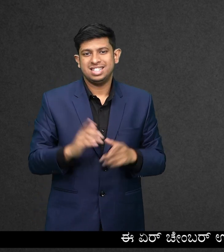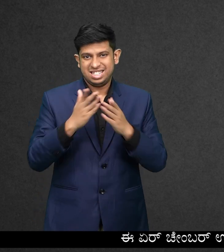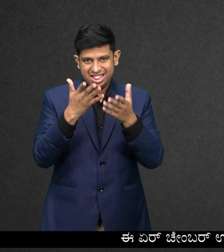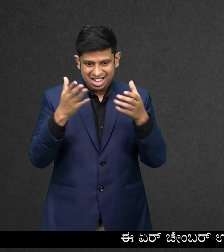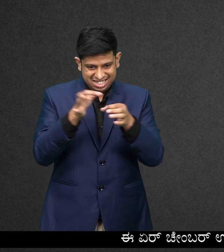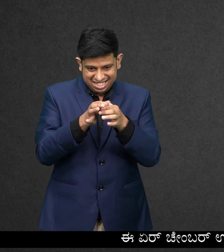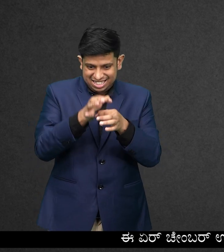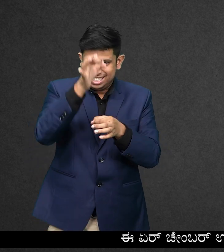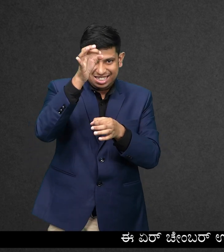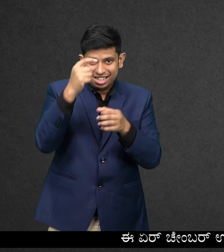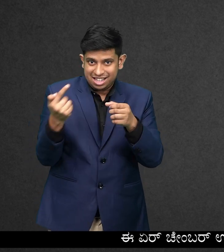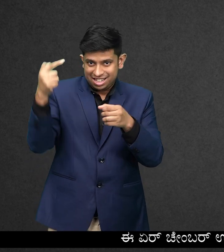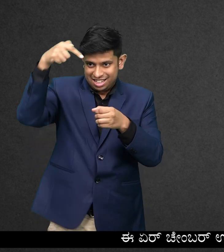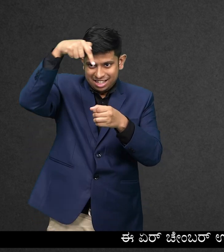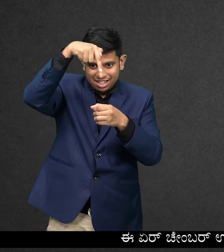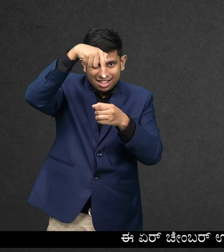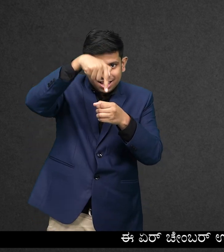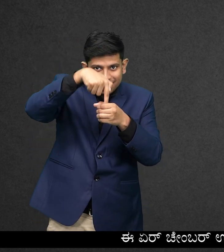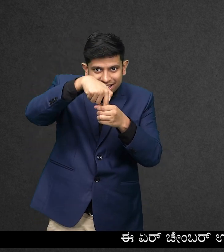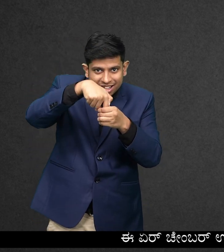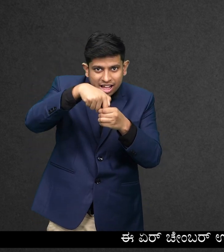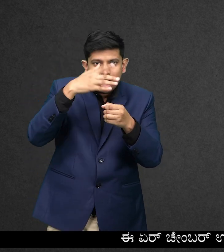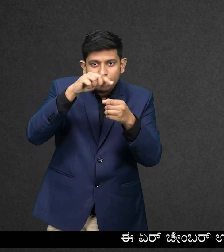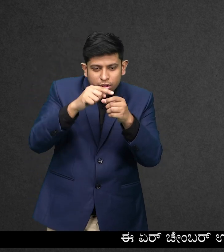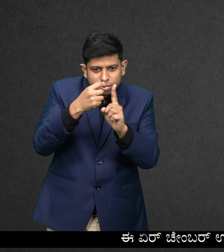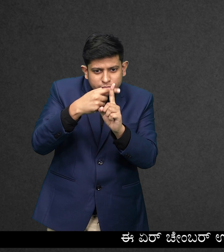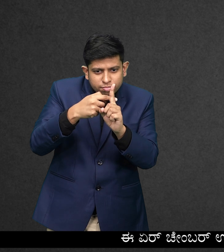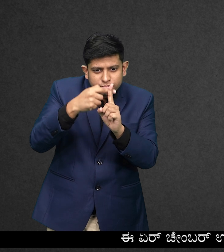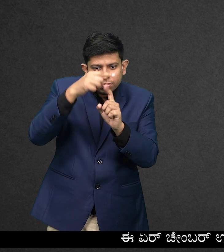ಈ ಏರ್ ಚೇಂಬರ್ ಉಪಕರಣವನ್ನ ತೇಲುವಂತೆ ಮಾಡುತ್ತೆ.